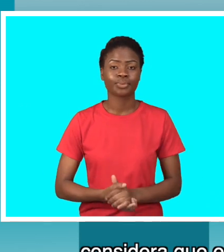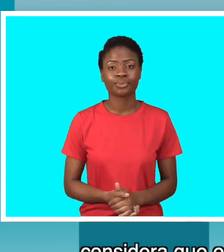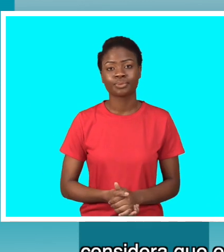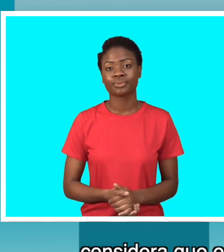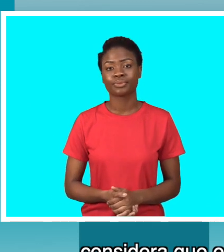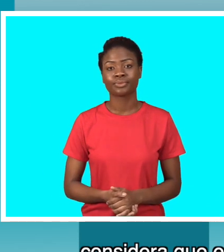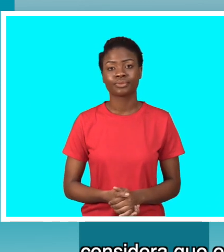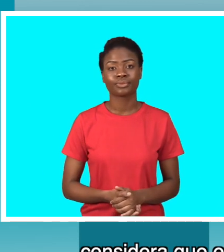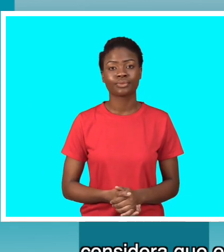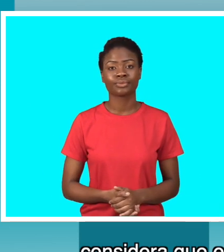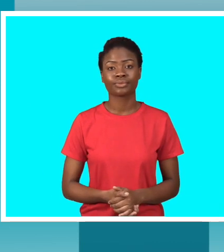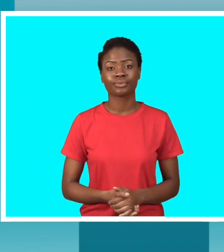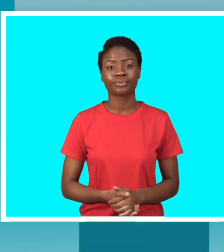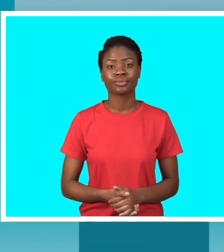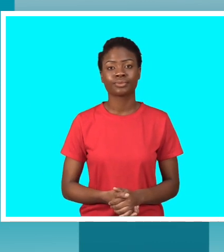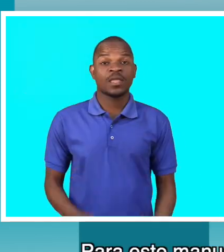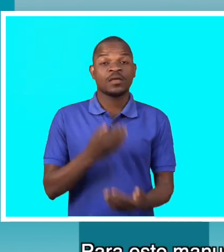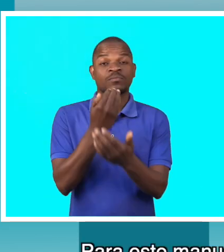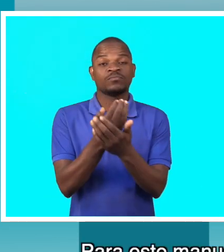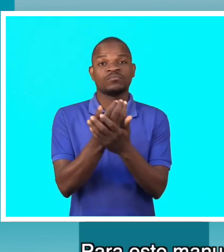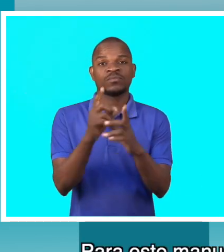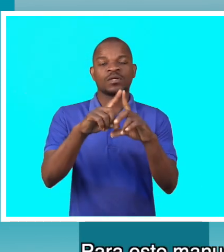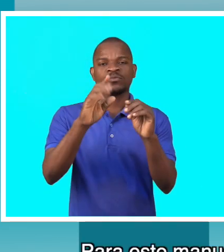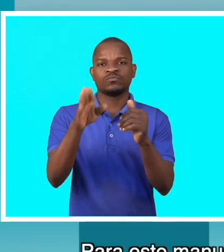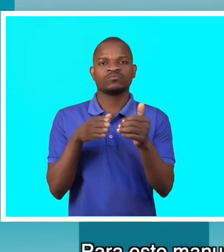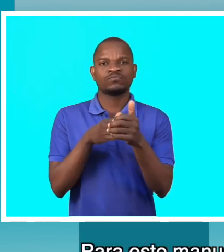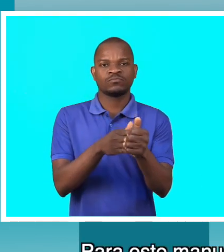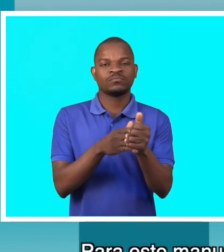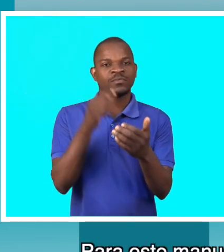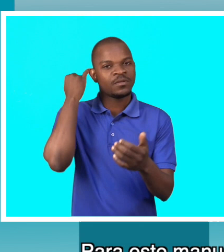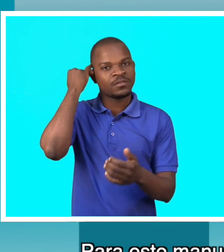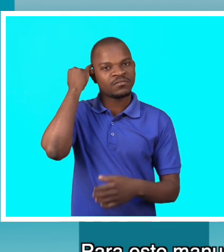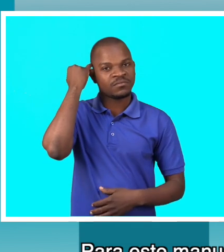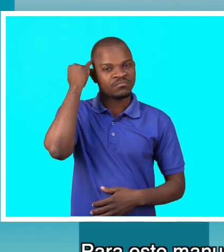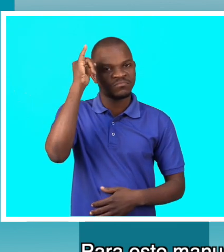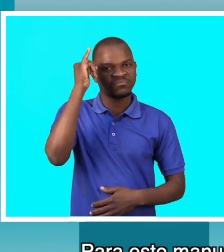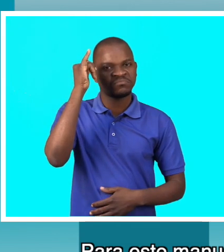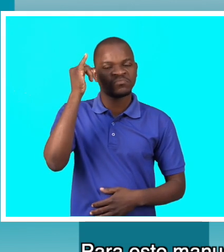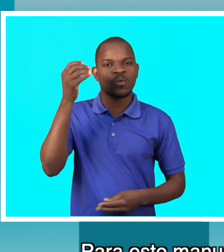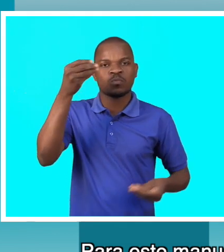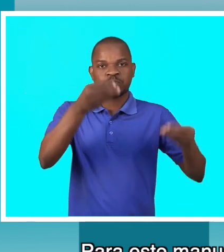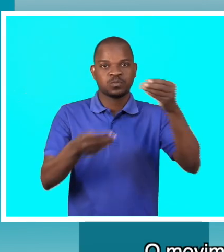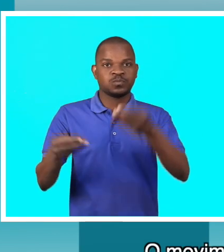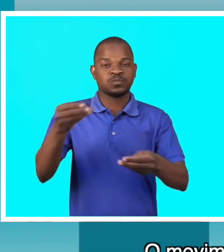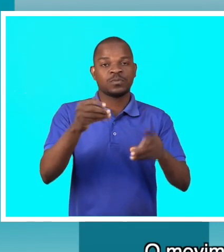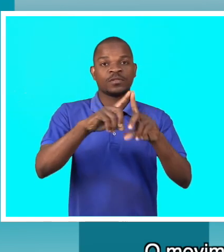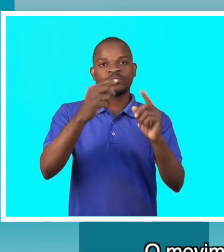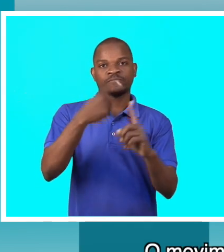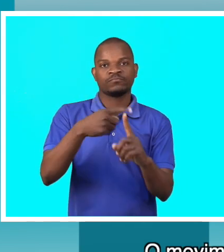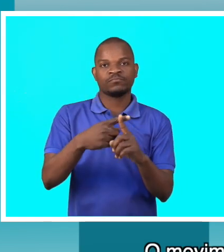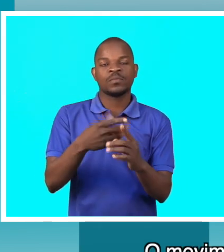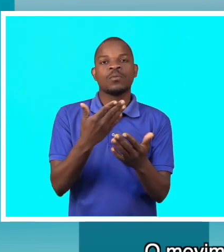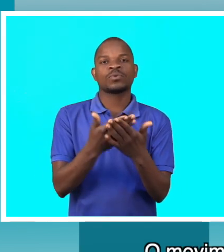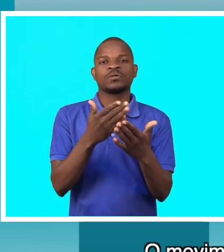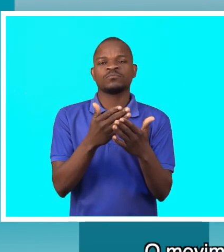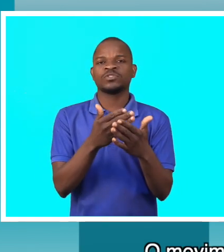enfrentadas pelas pessoas com deficiência. Essa proposta do manual, nós demos contribuições valiosas, o evento